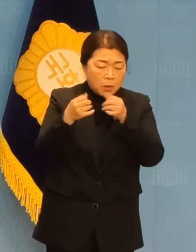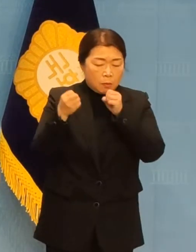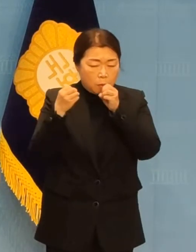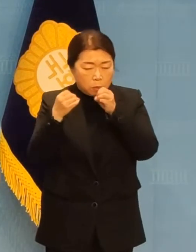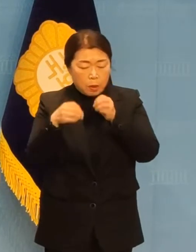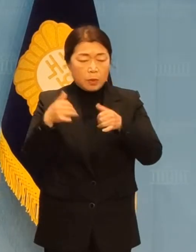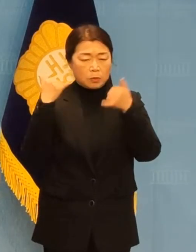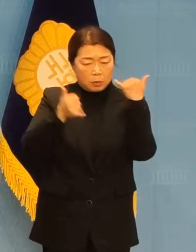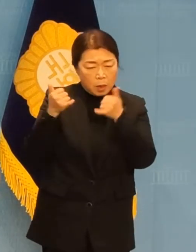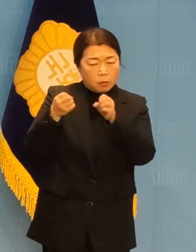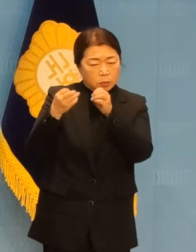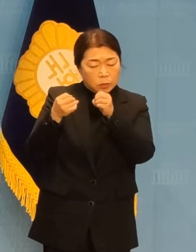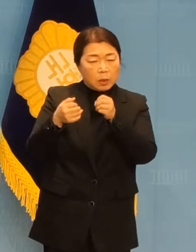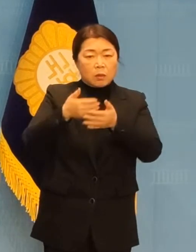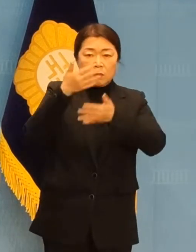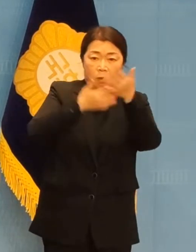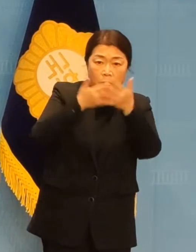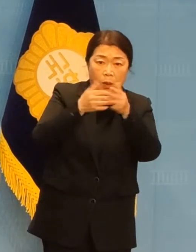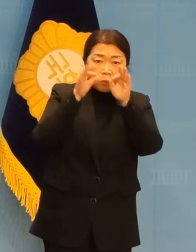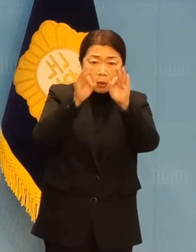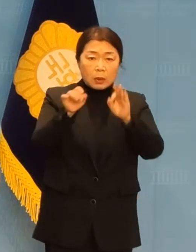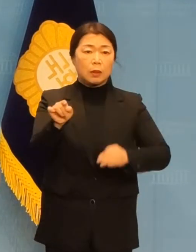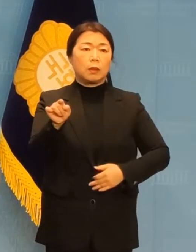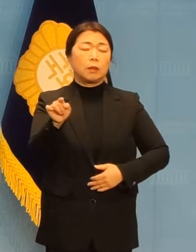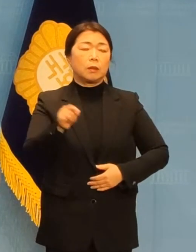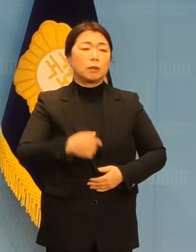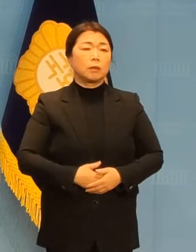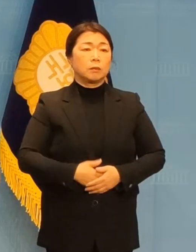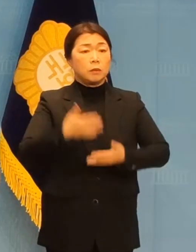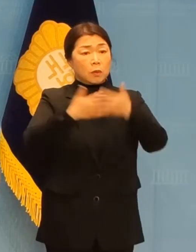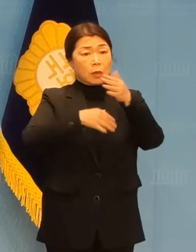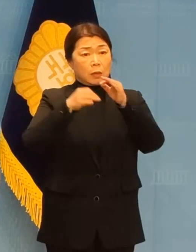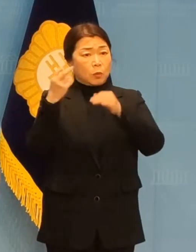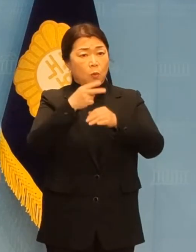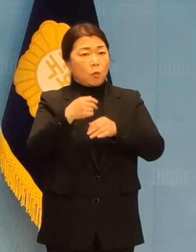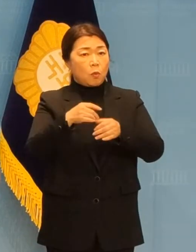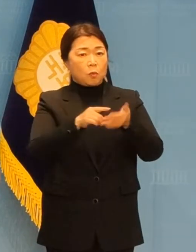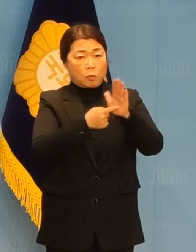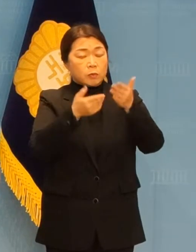하는 그런 영상들이 또 많이 있습니다. 그런 영상을 또 공개할 것입니다.